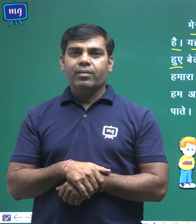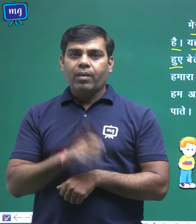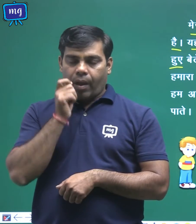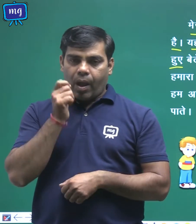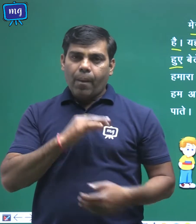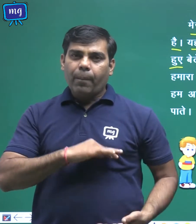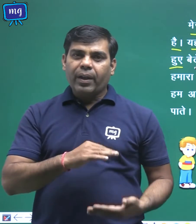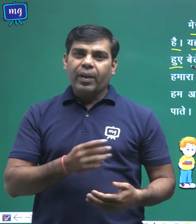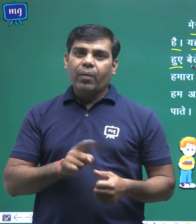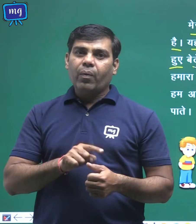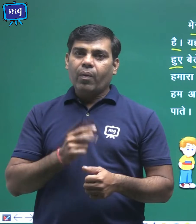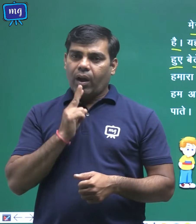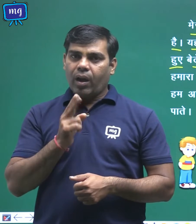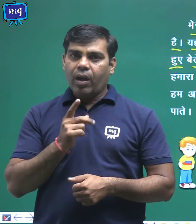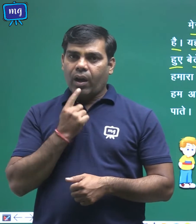बेटे को कहा